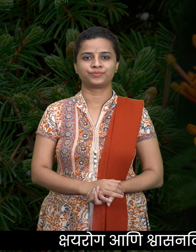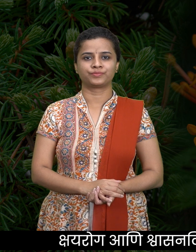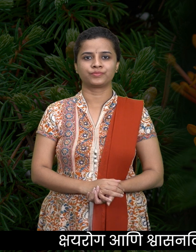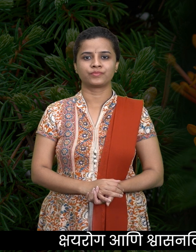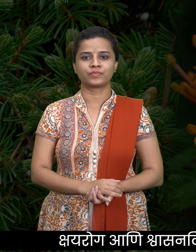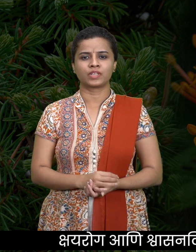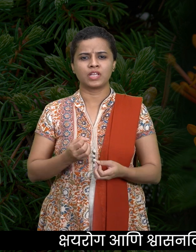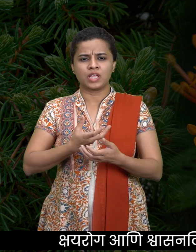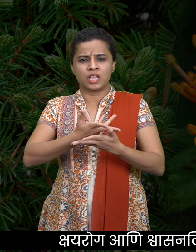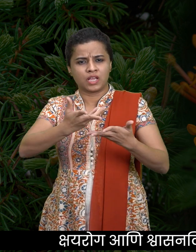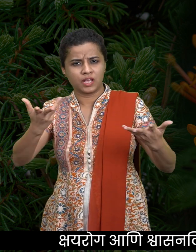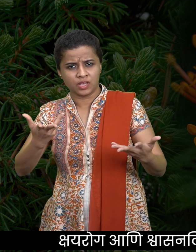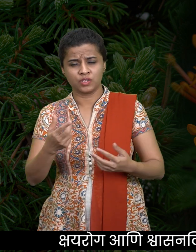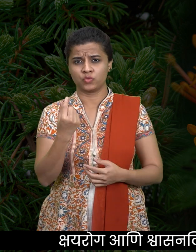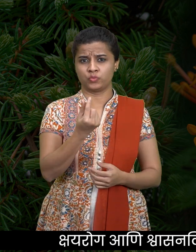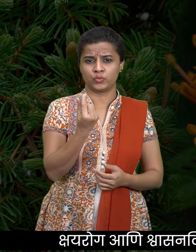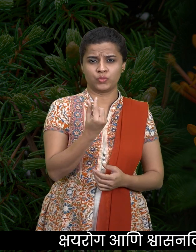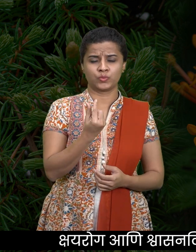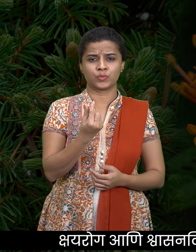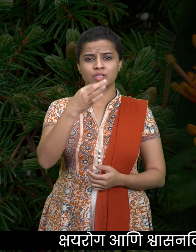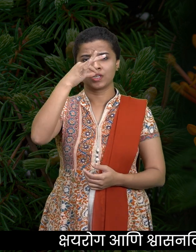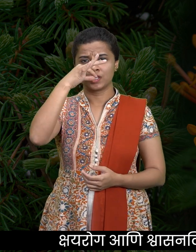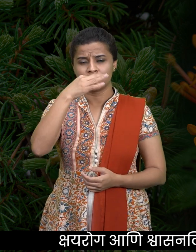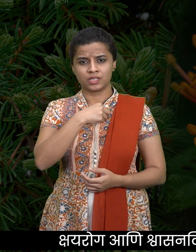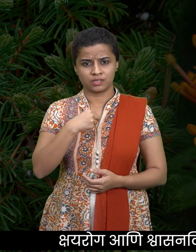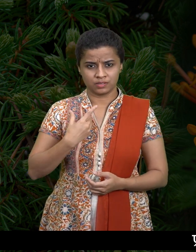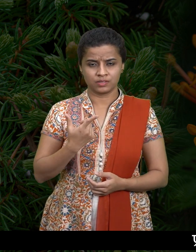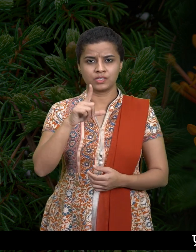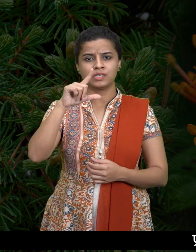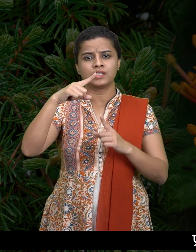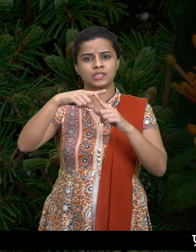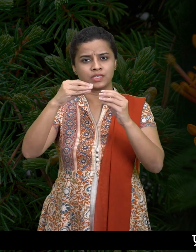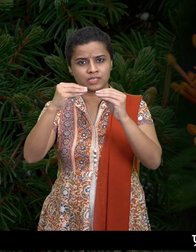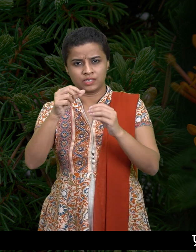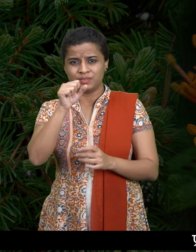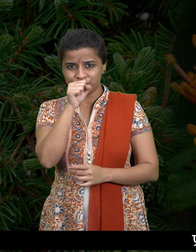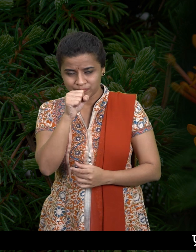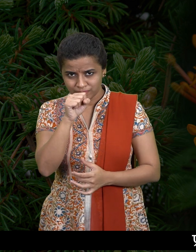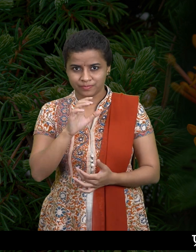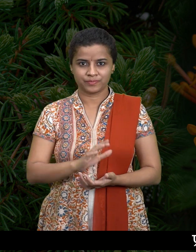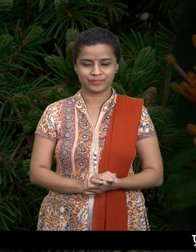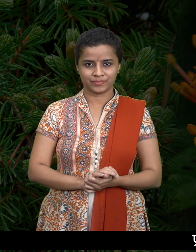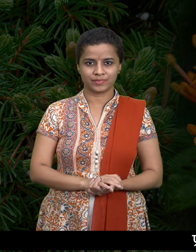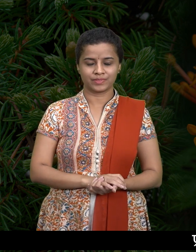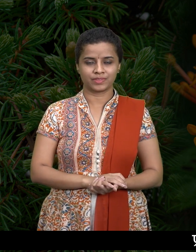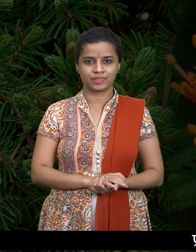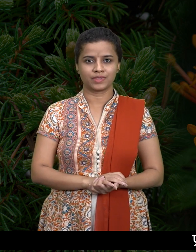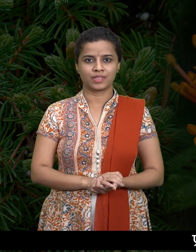क्षयरोग आणि श्वसन नलिका संबंधी अस्थमाच्या उपचारांमध्ये हे मोठ्या प्रमाणावर वापरले जाते.